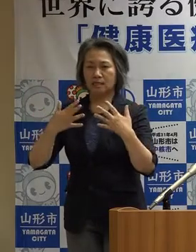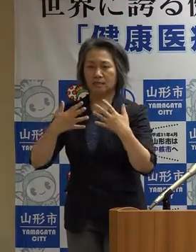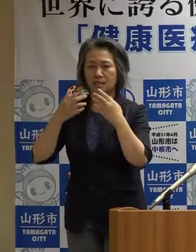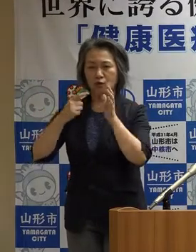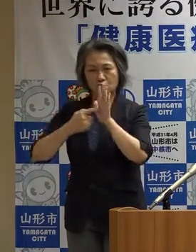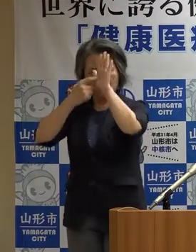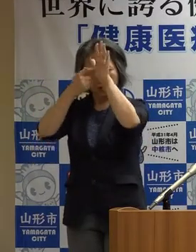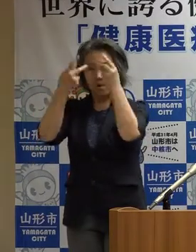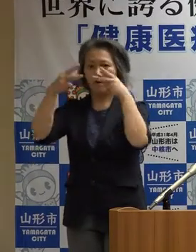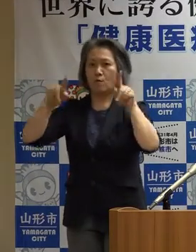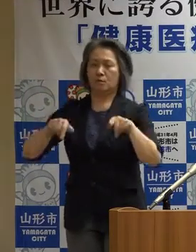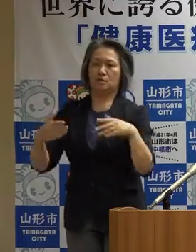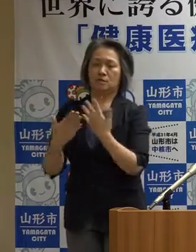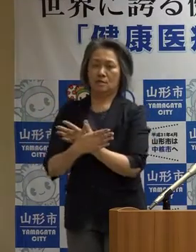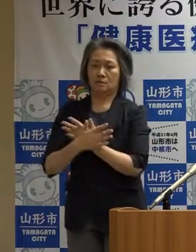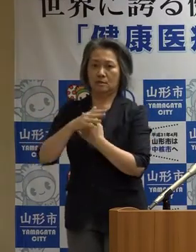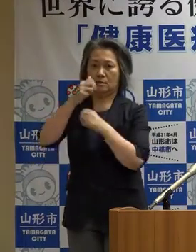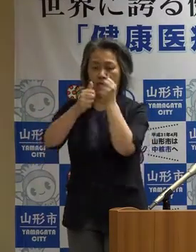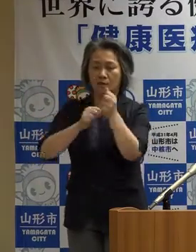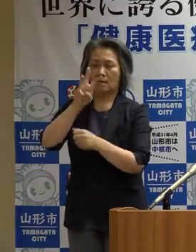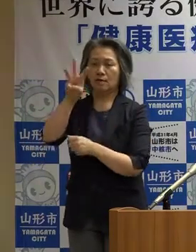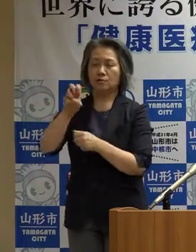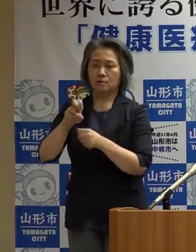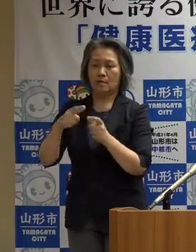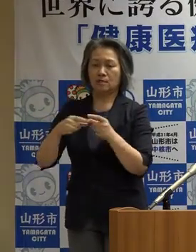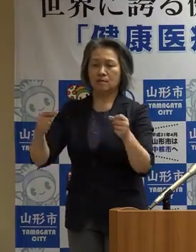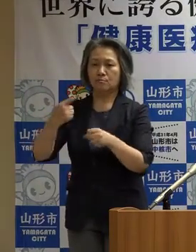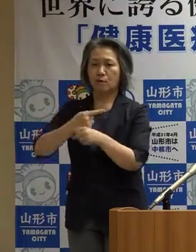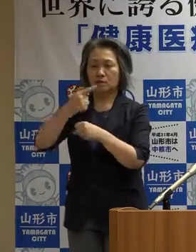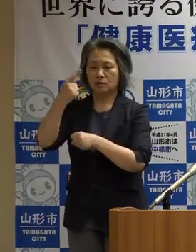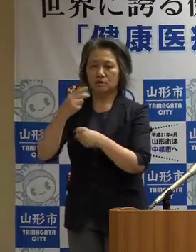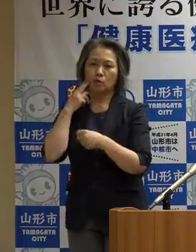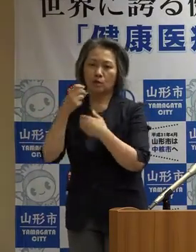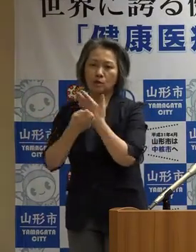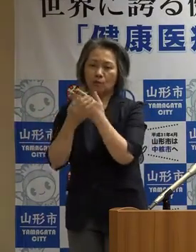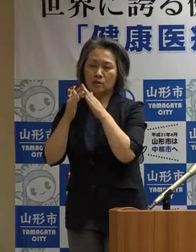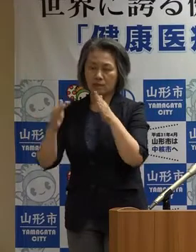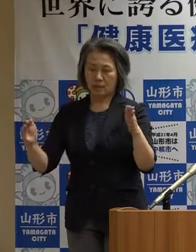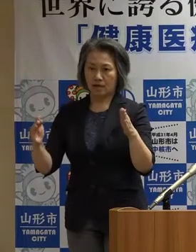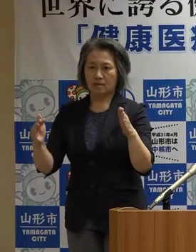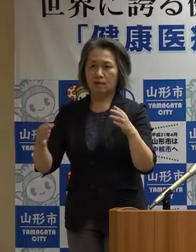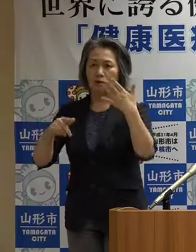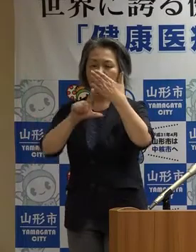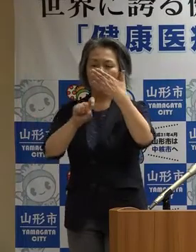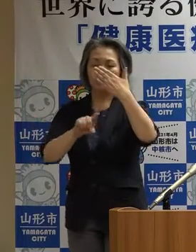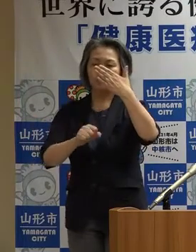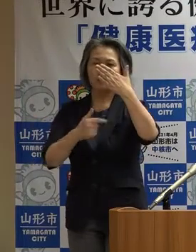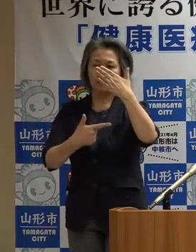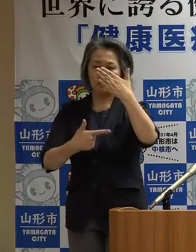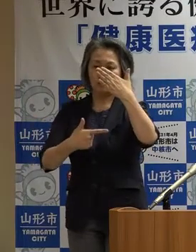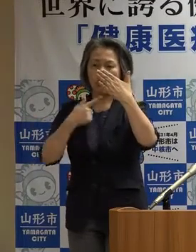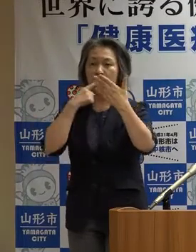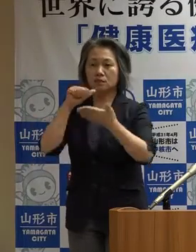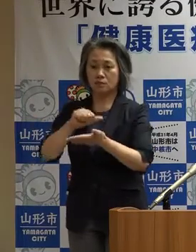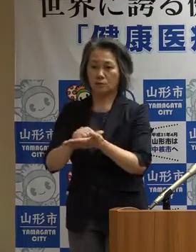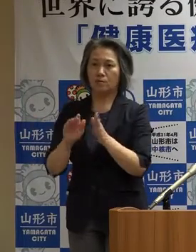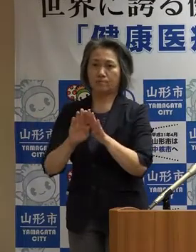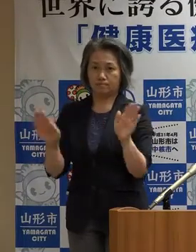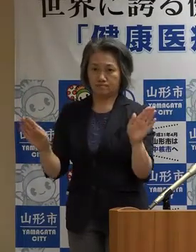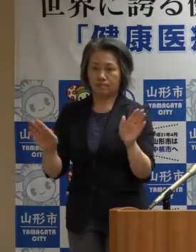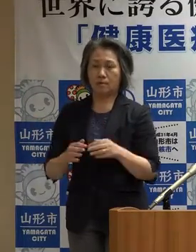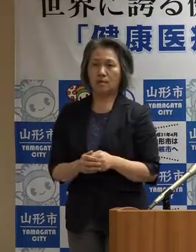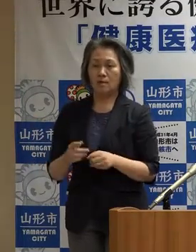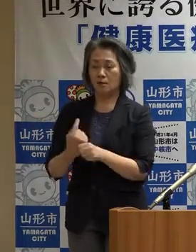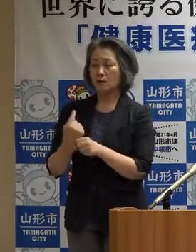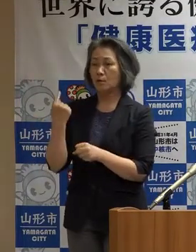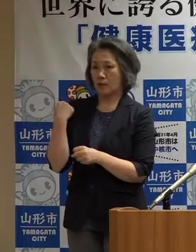ている第30回日本一の芋煮会フェスティバルが9月16日日曜日に開催されます。昨